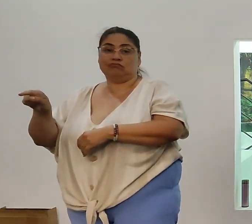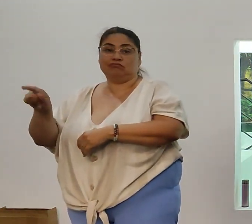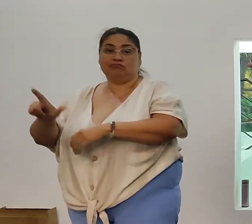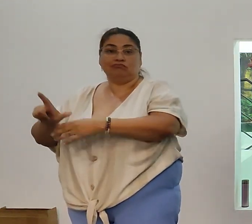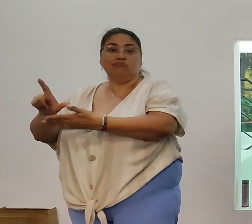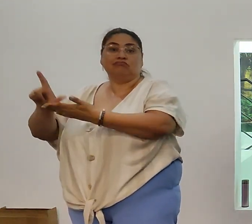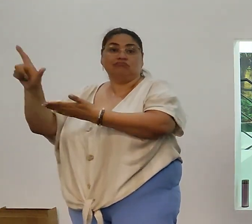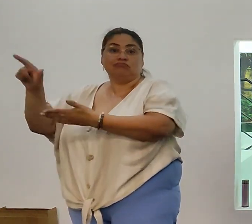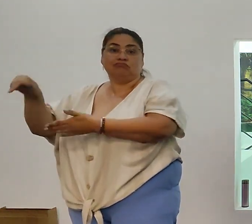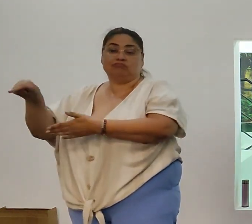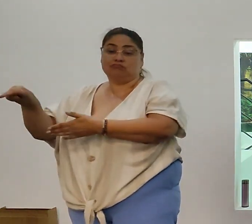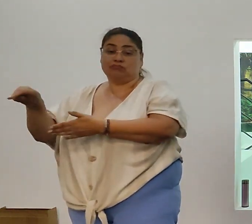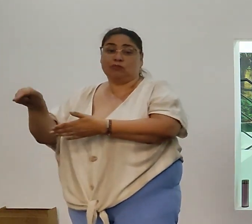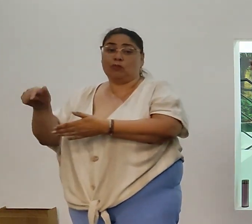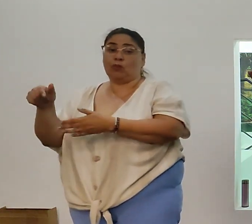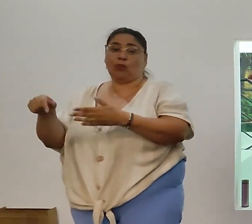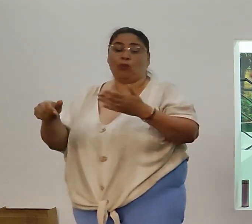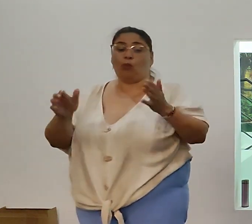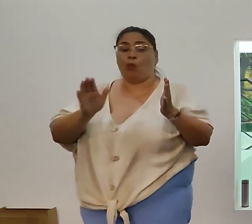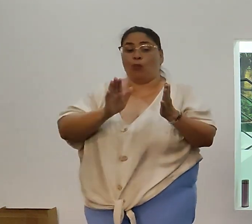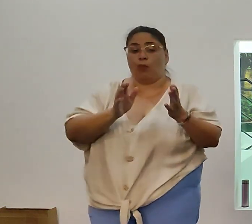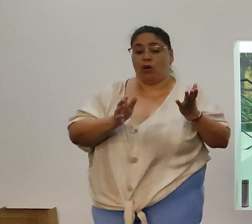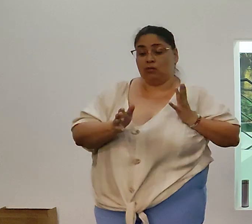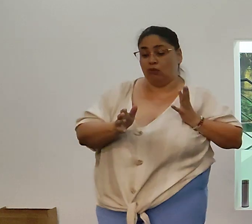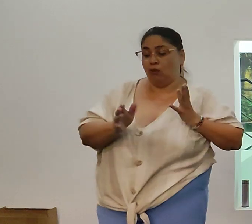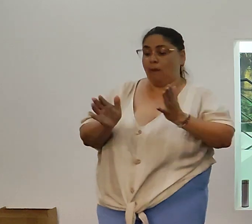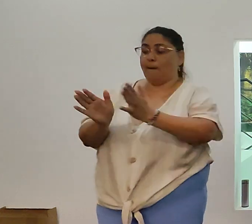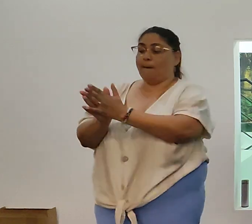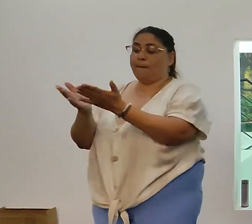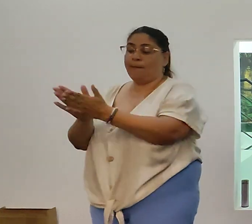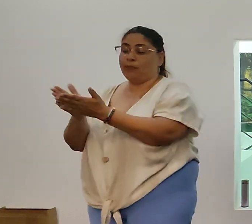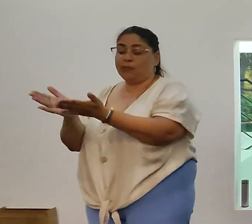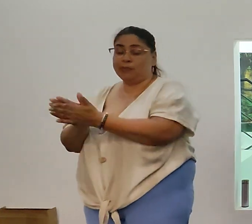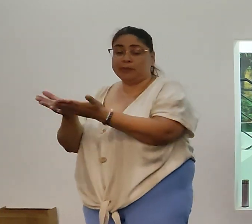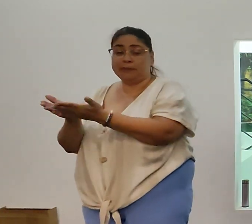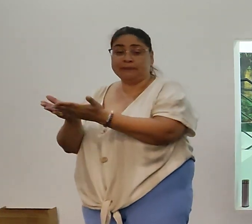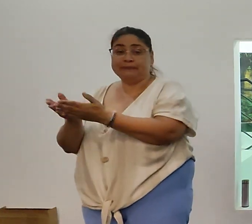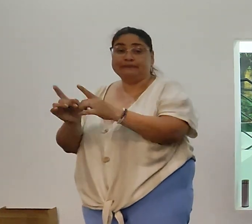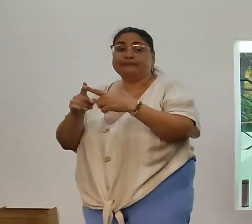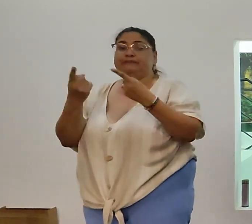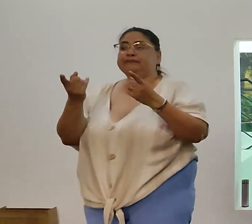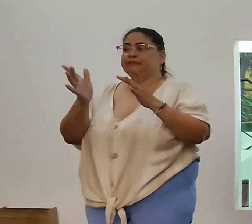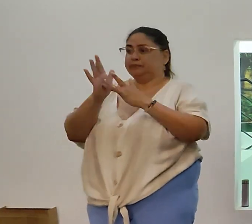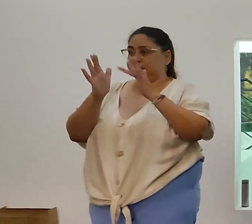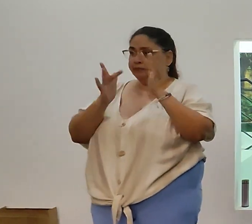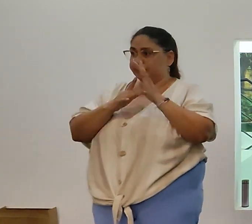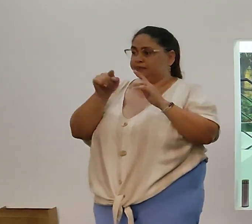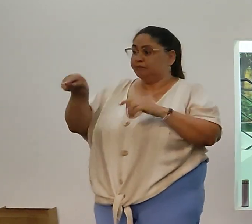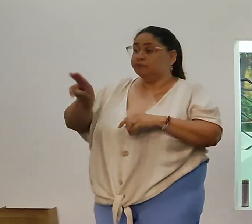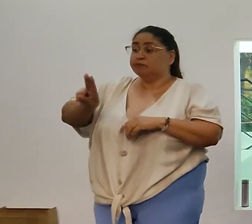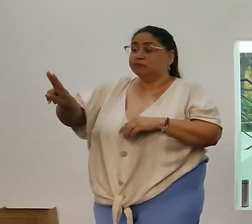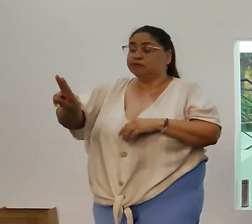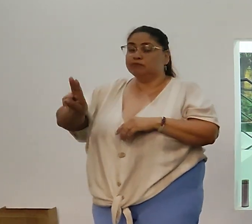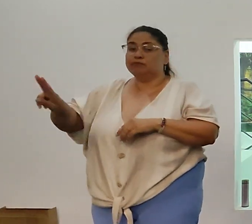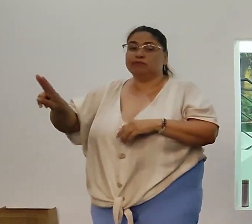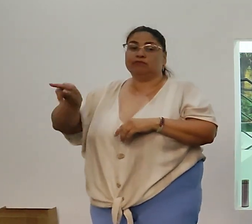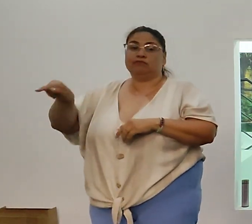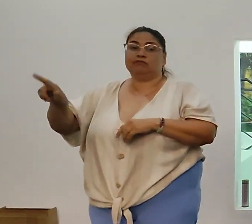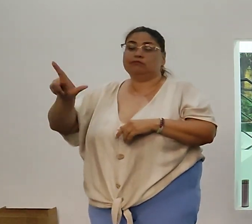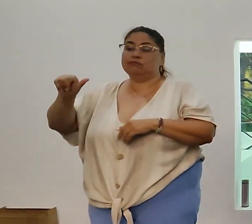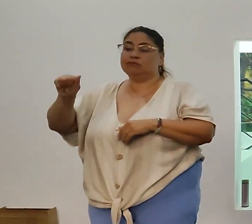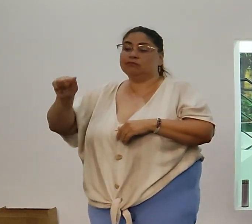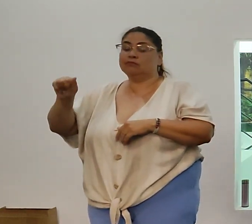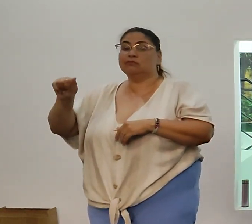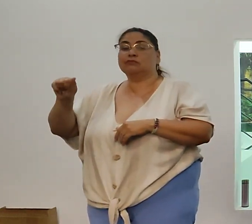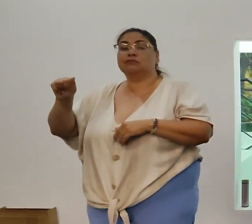mesma maneira. Estávamos tratando aqui de um rico e de um pobre. Mas Jesus ele faz questão de chamar o pobre de Lázaro, porque o nome